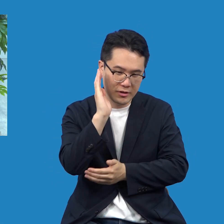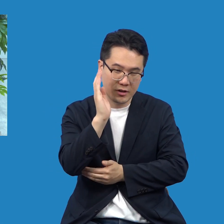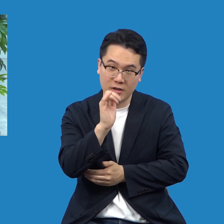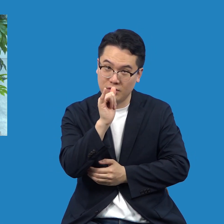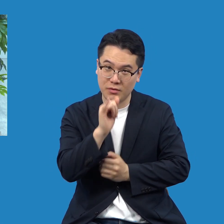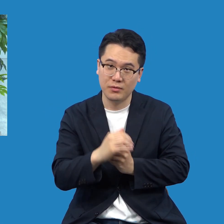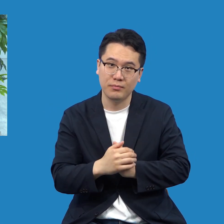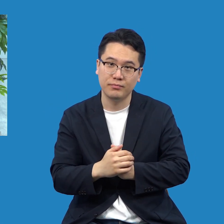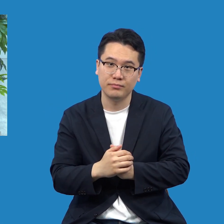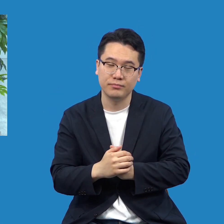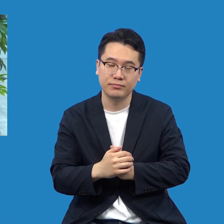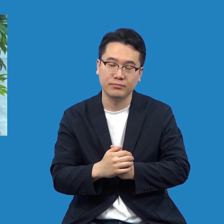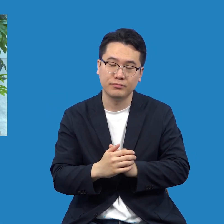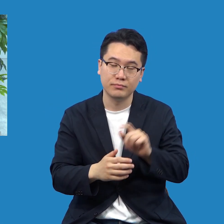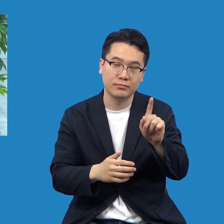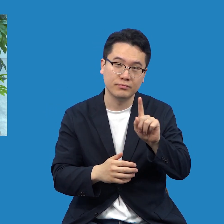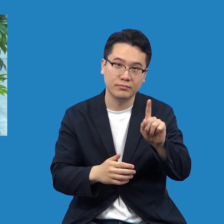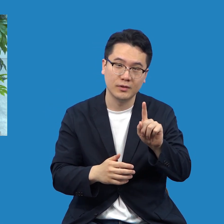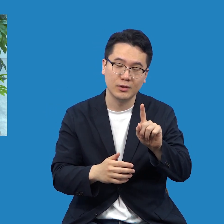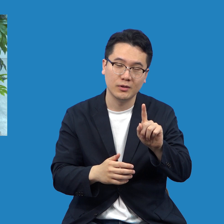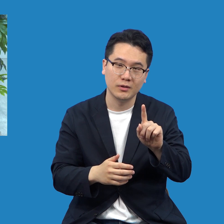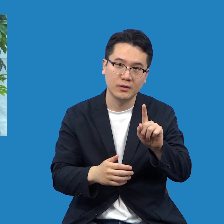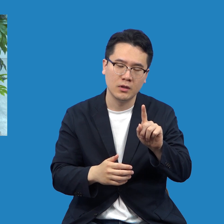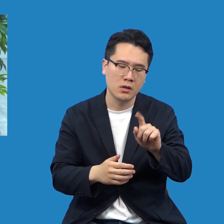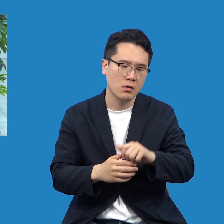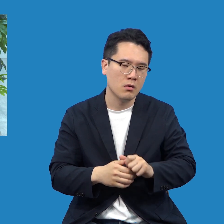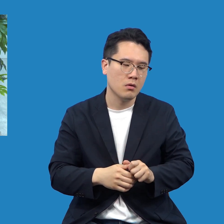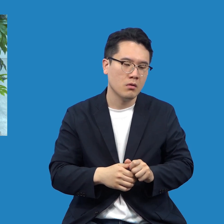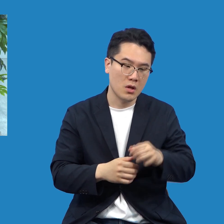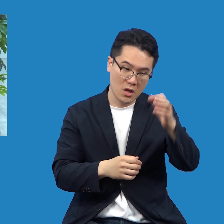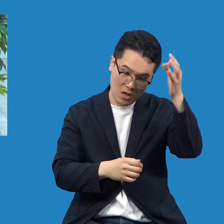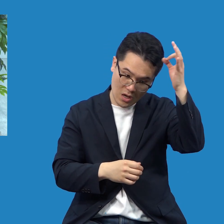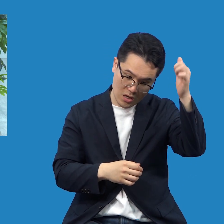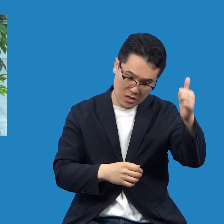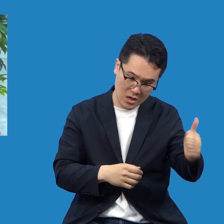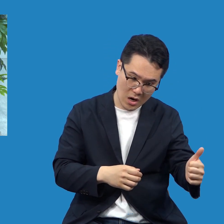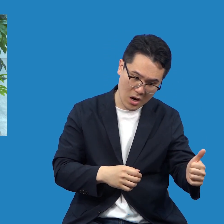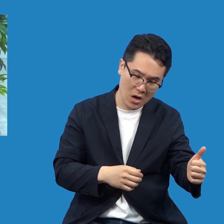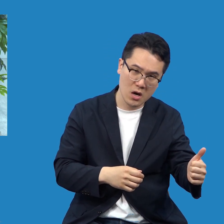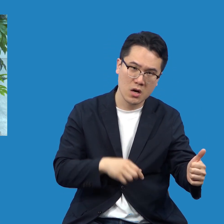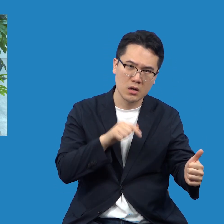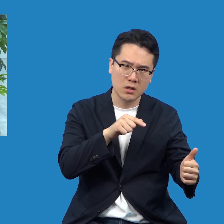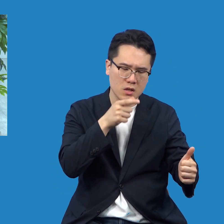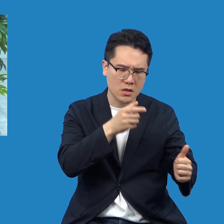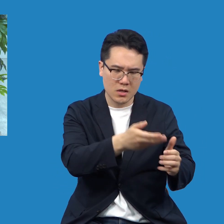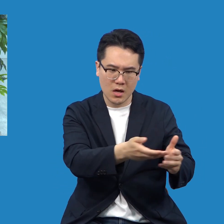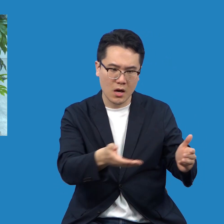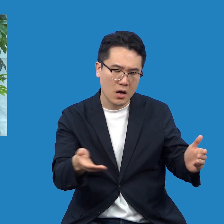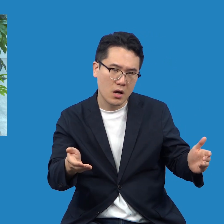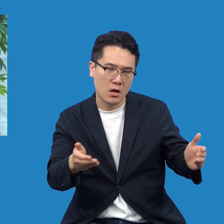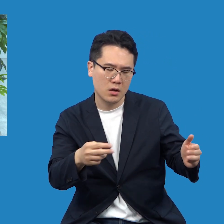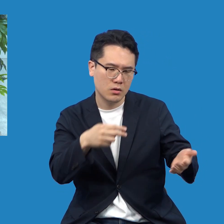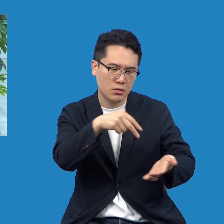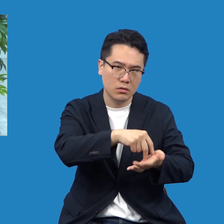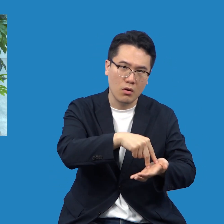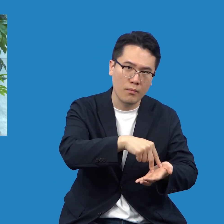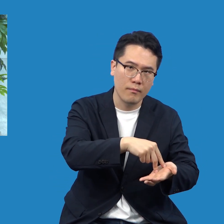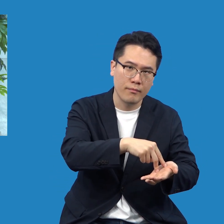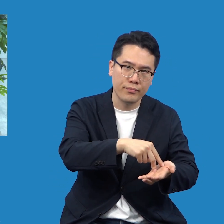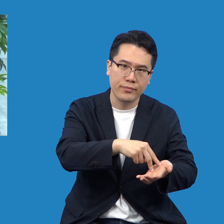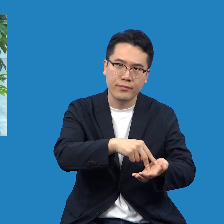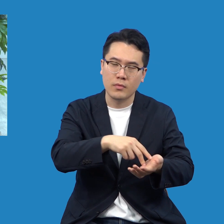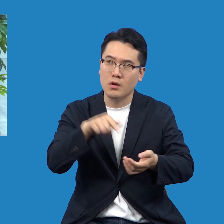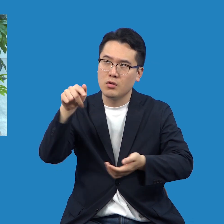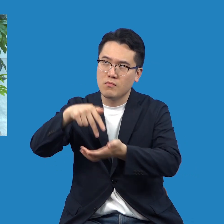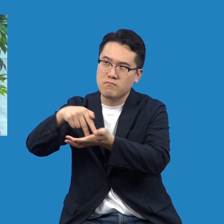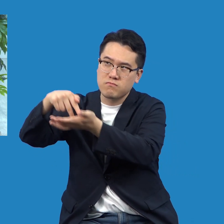엘리사가 요단강가에 서서 엘리야가 남기고 간 그 외투 겉옷으로 요단